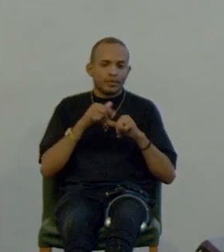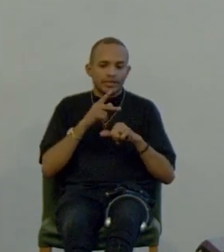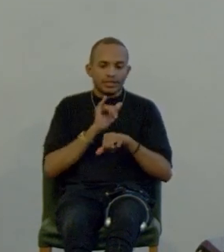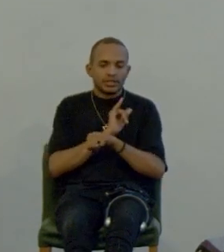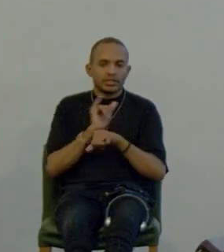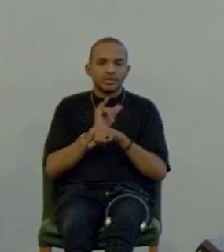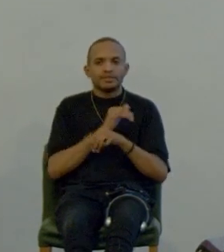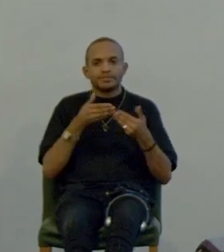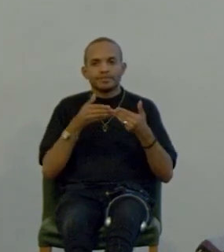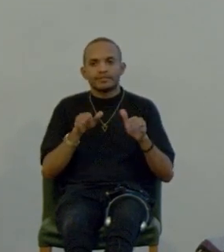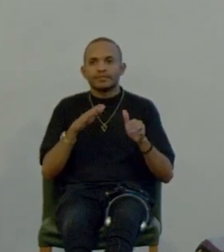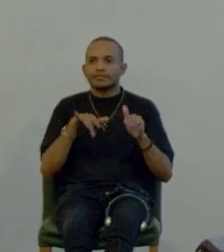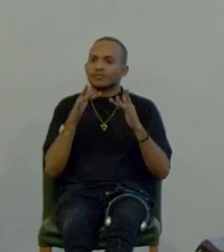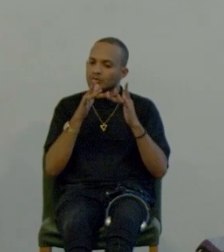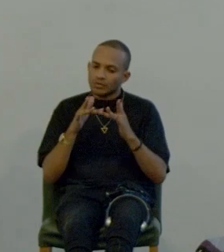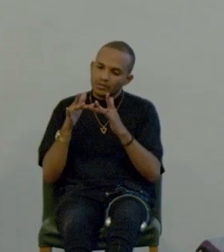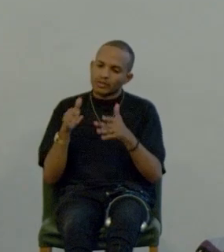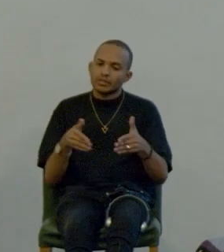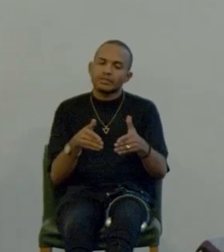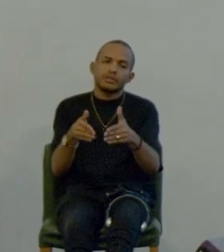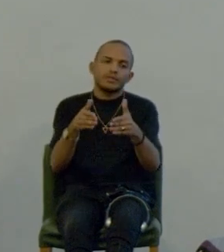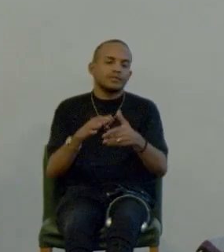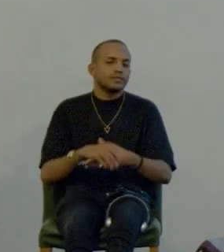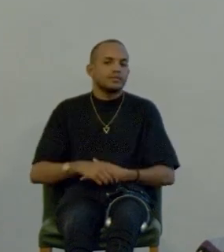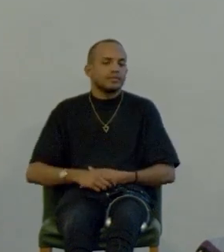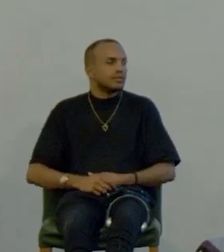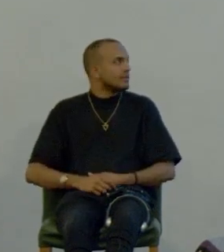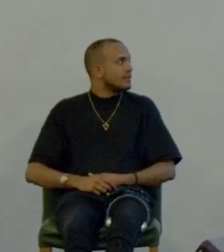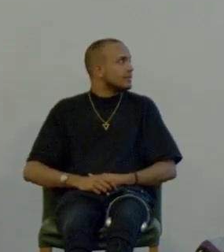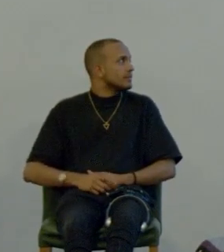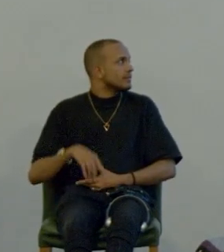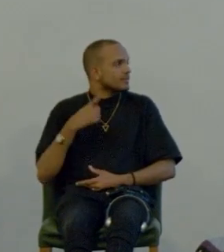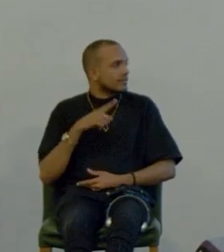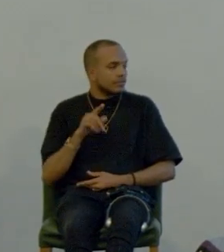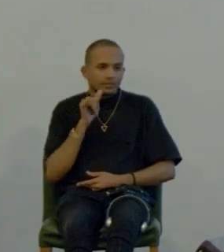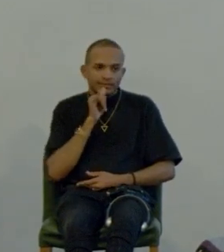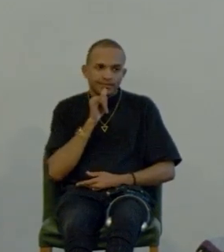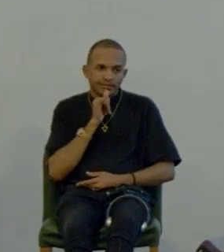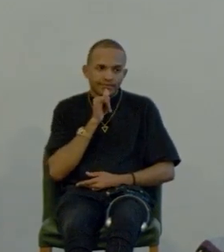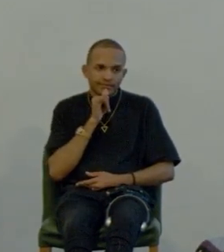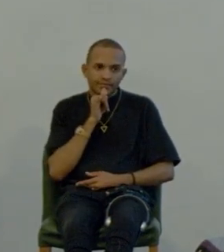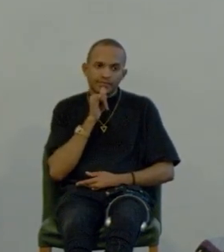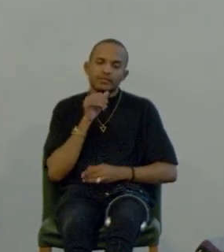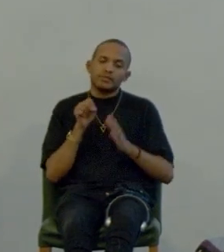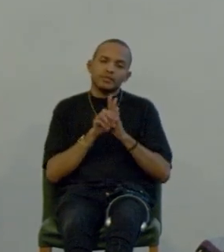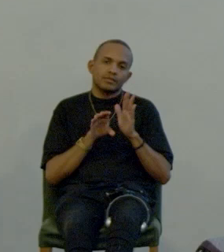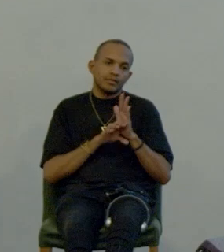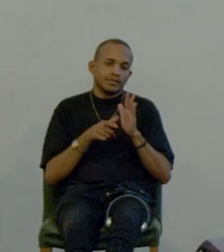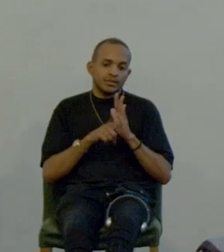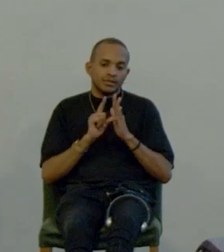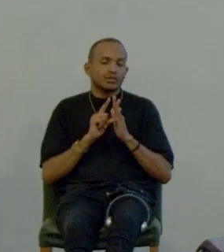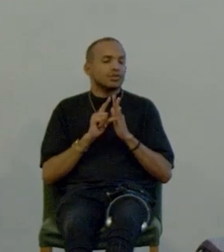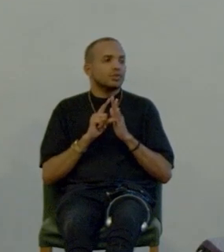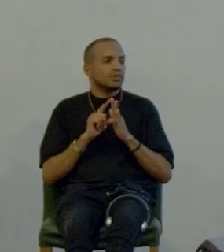mecanismo de abertura de redes de conexão entre os assentamentos. E o meu último exemplo, já nos últimos séculos anteriores à chegada dos